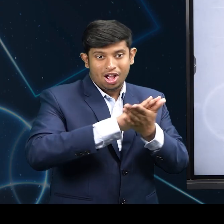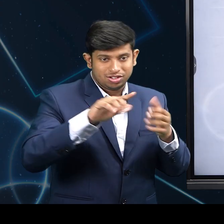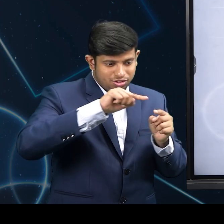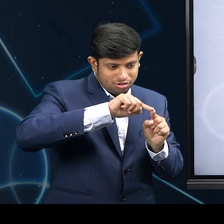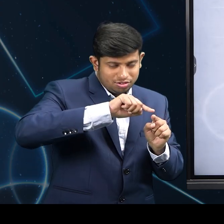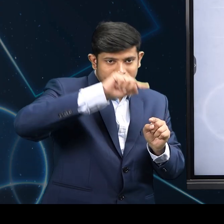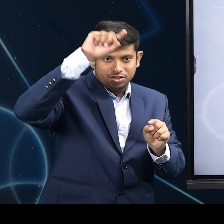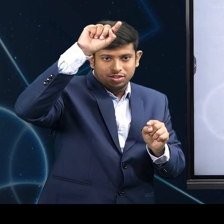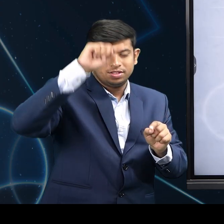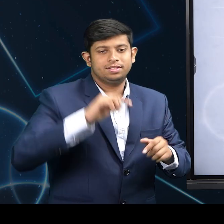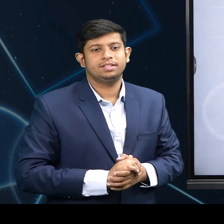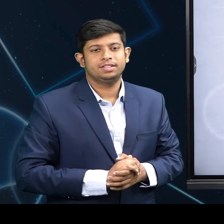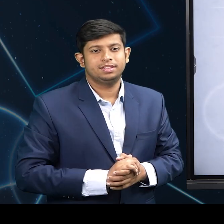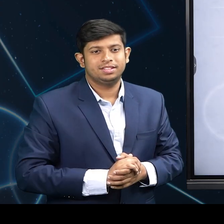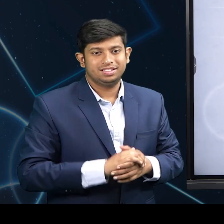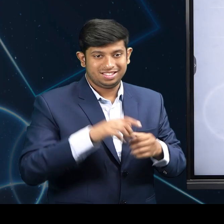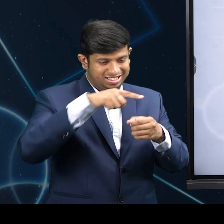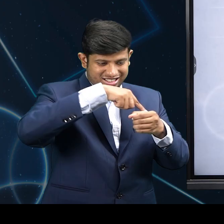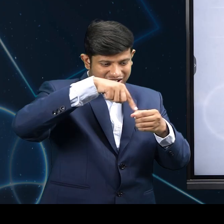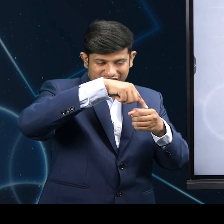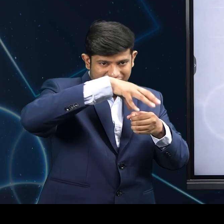ಎತ್ತರ, ಓರೆ ಎತ್ತರ,